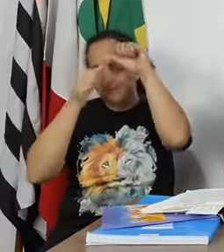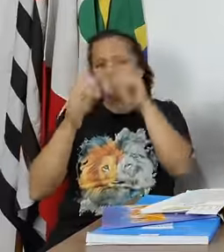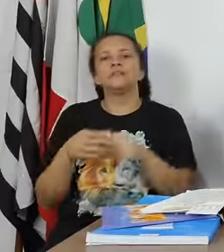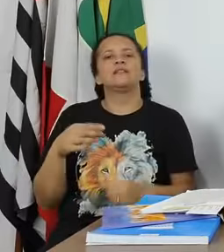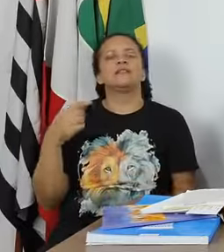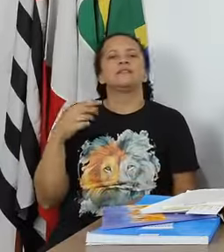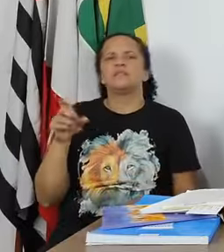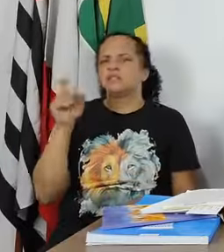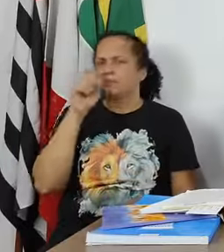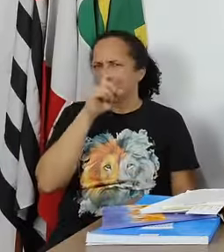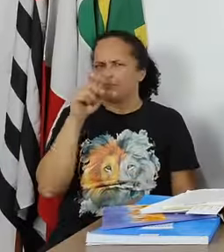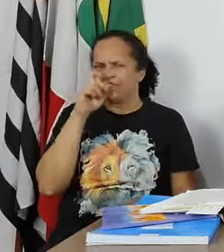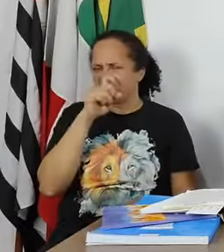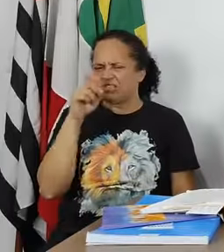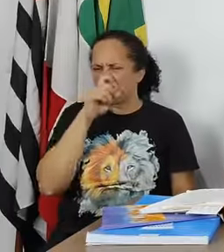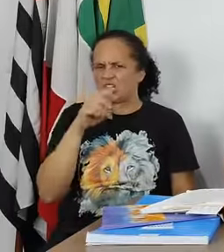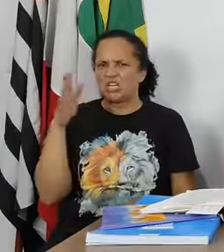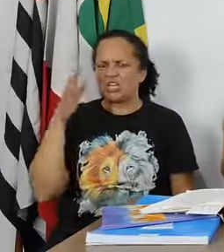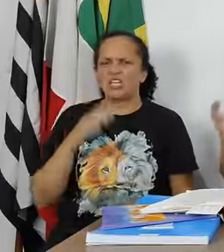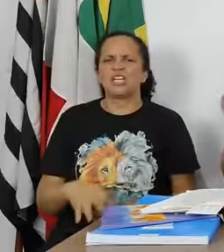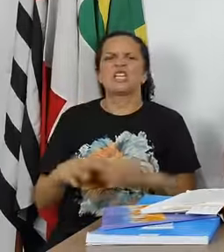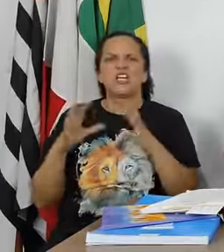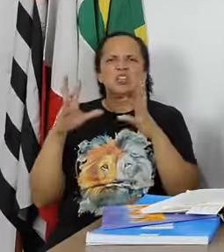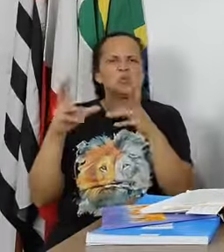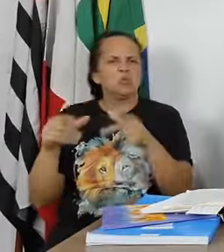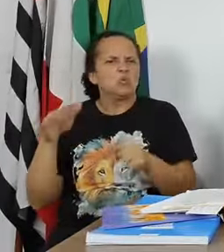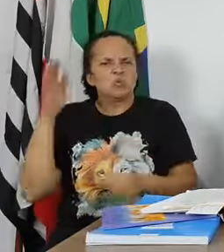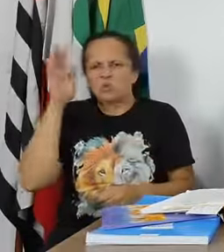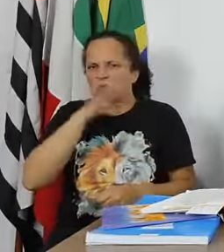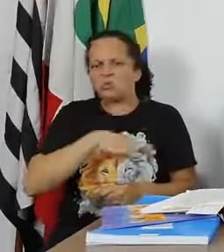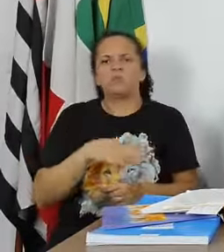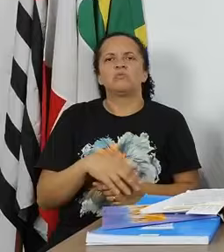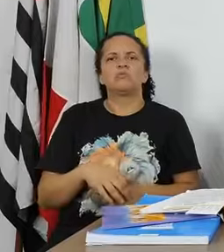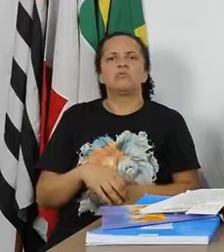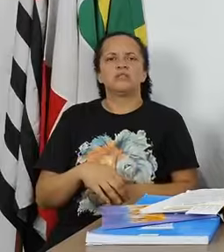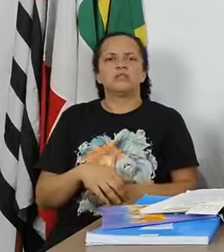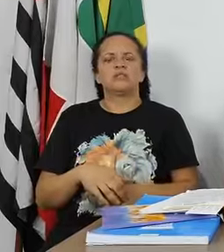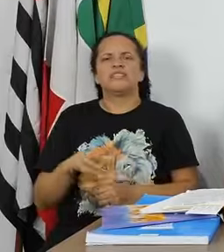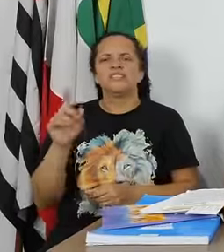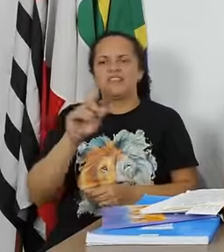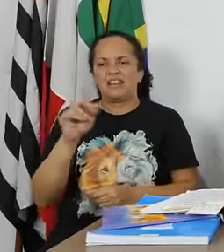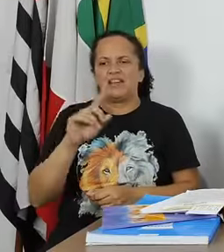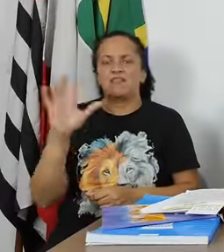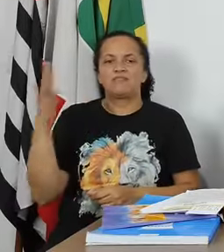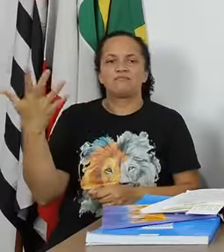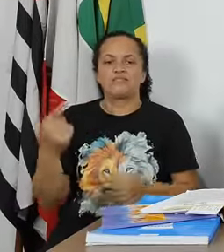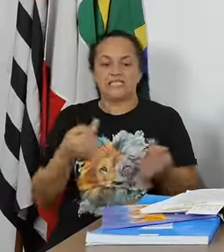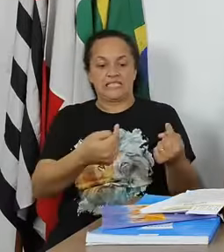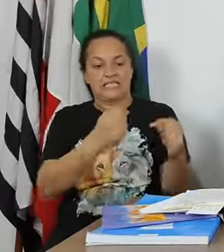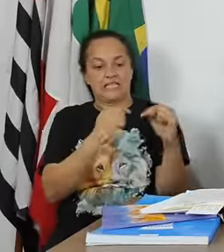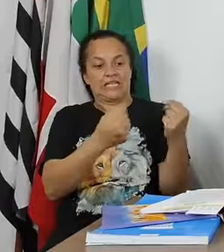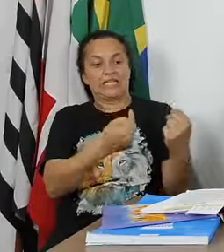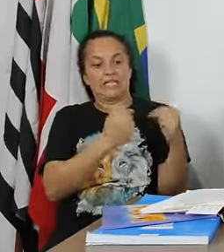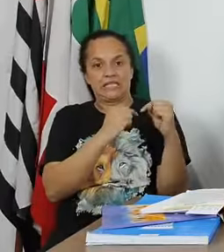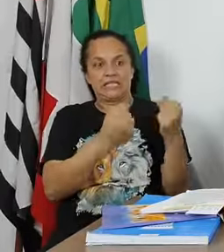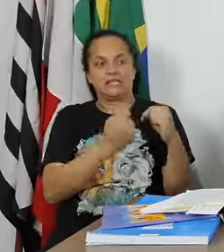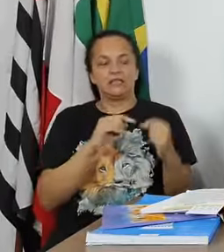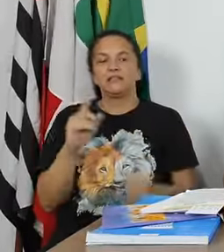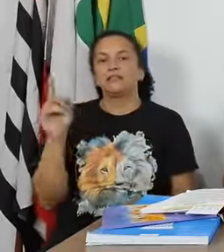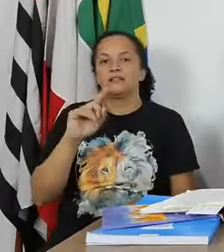essas mentiras, essas sugestões, esses conceitos mundanos não nos venham nos influenciar, não nos